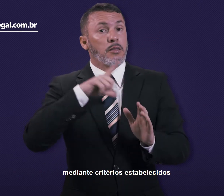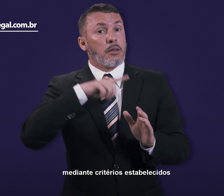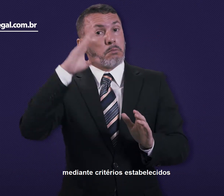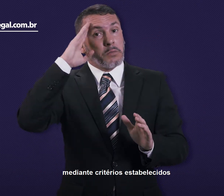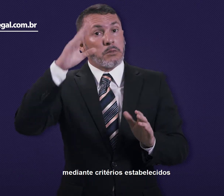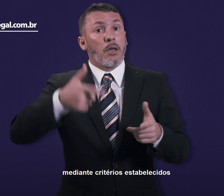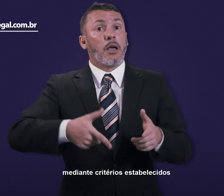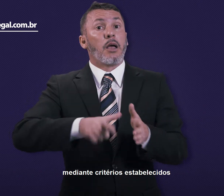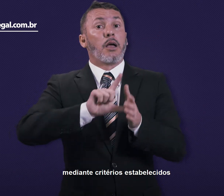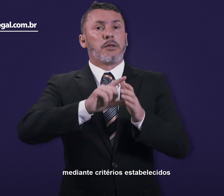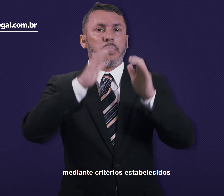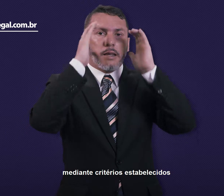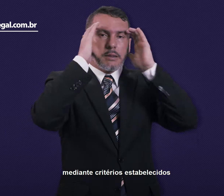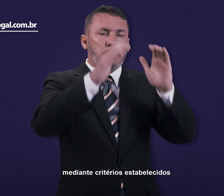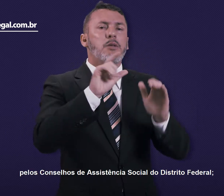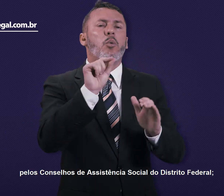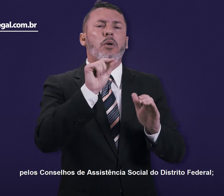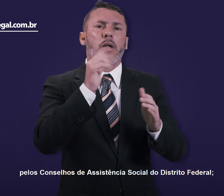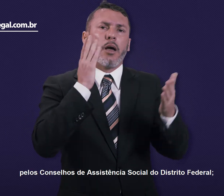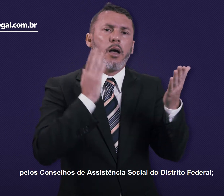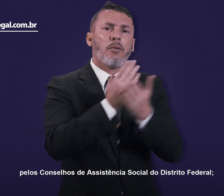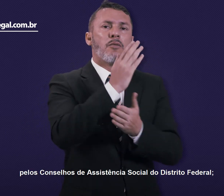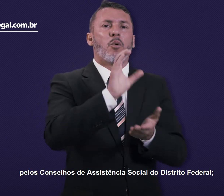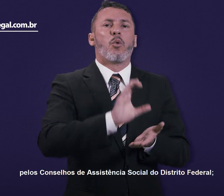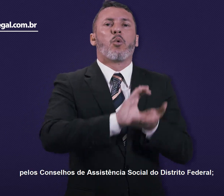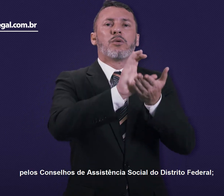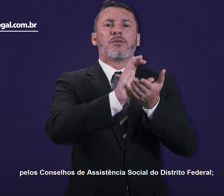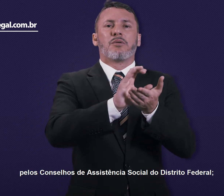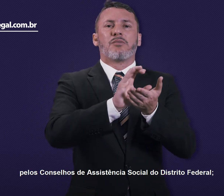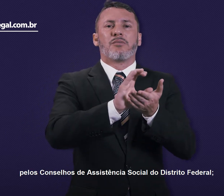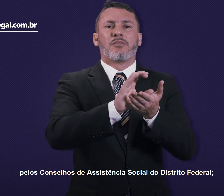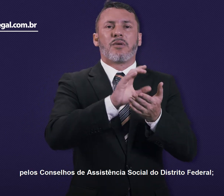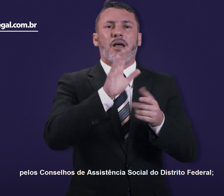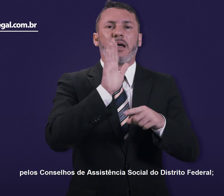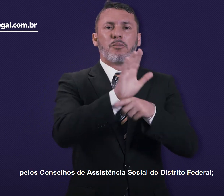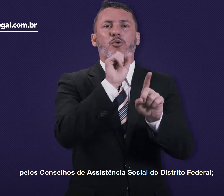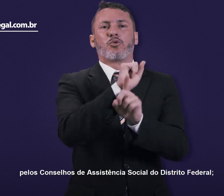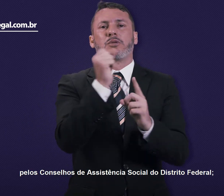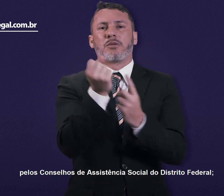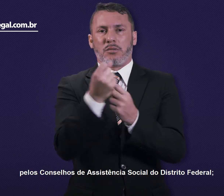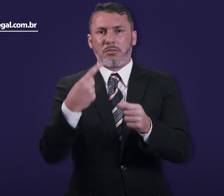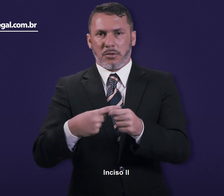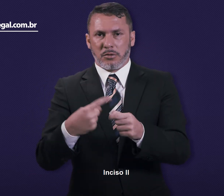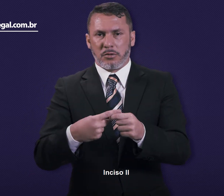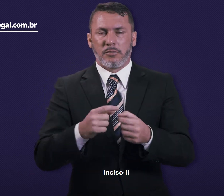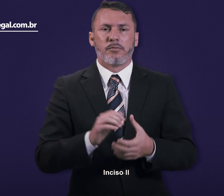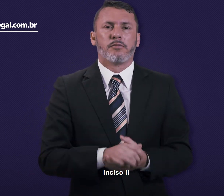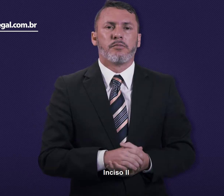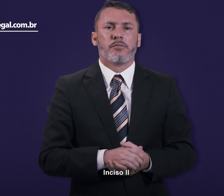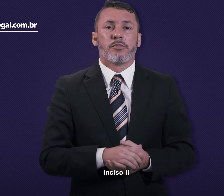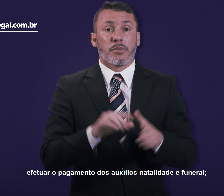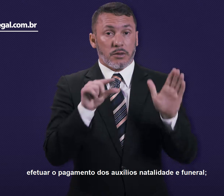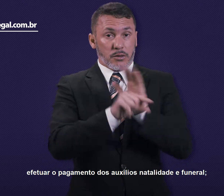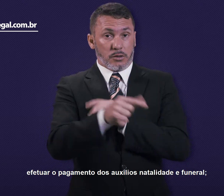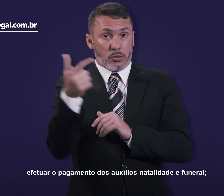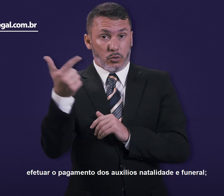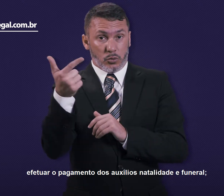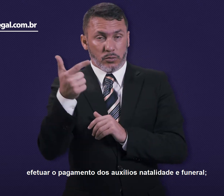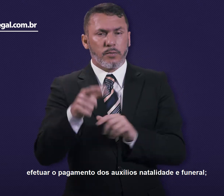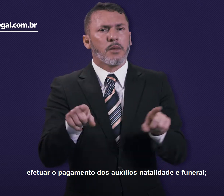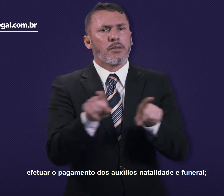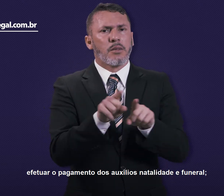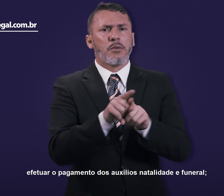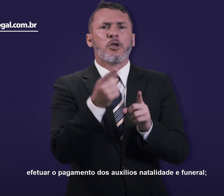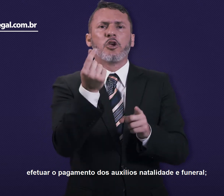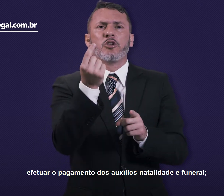22, mediante critérios estabelecidos pelos Conselhos de Assistência Social do Distrito Federal. Inciso 2. Efetuar